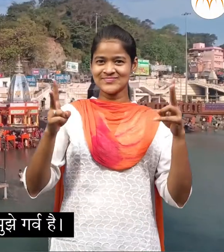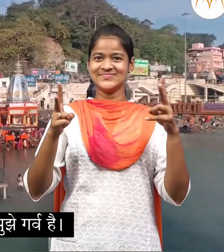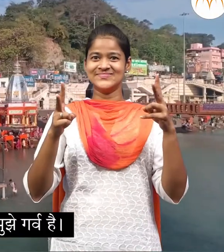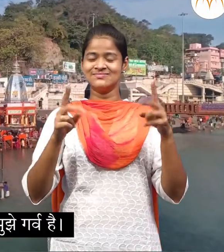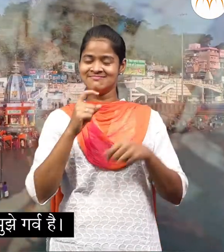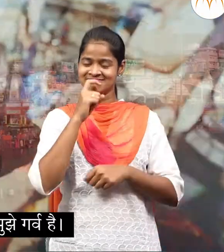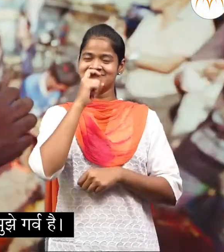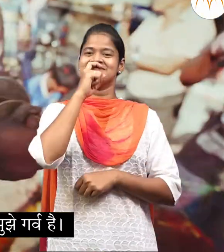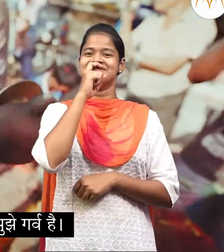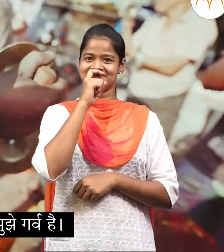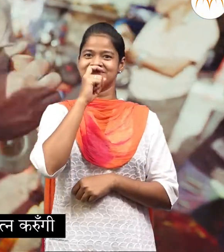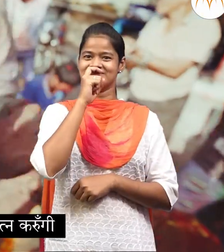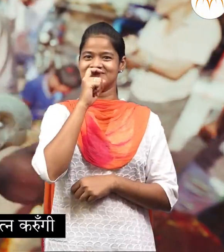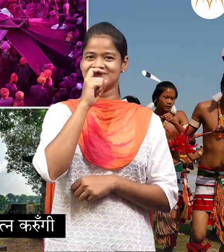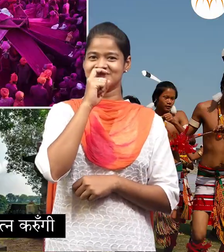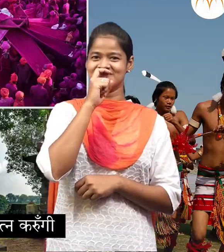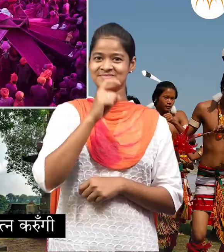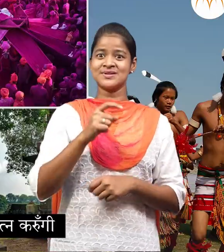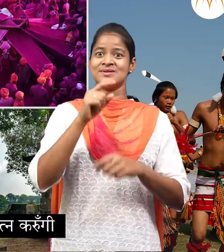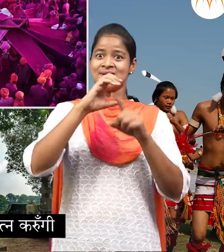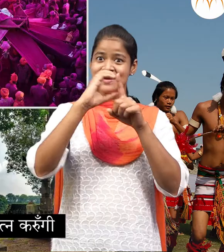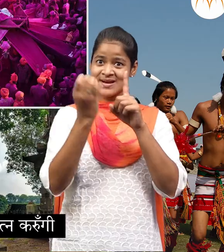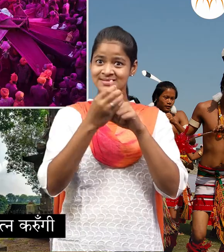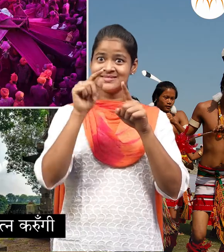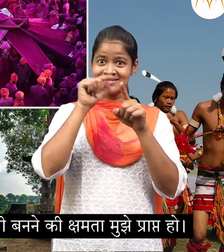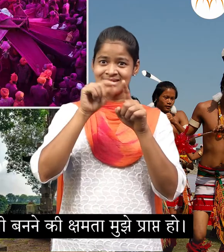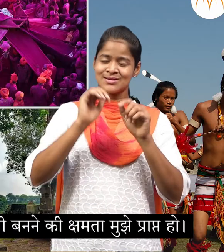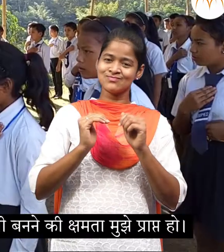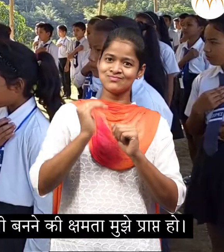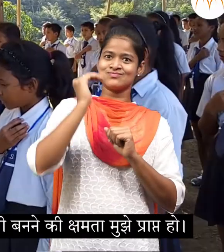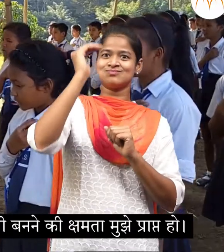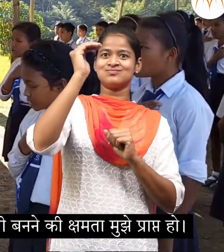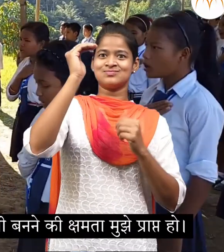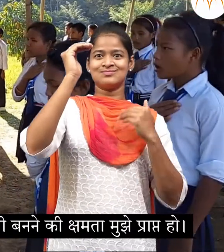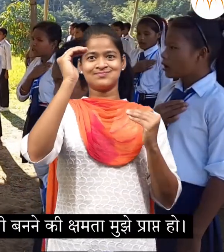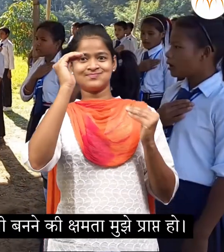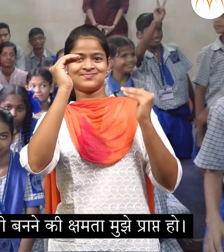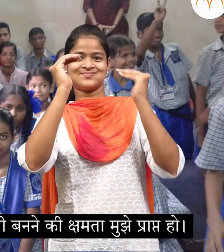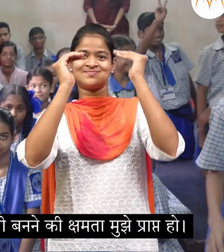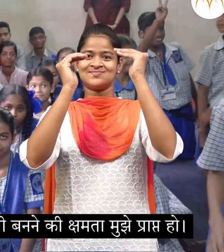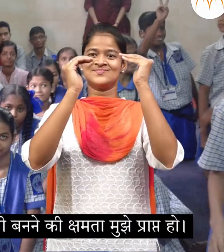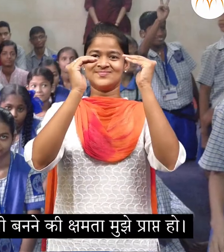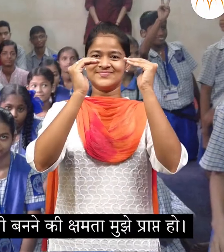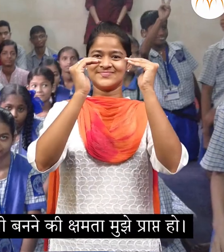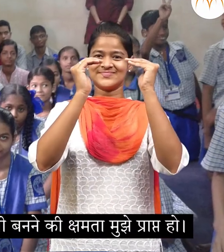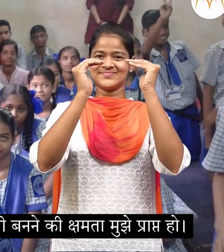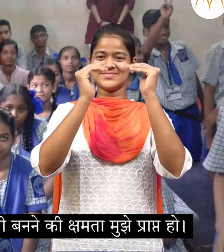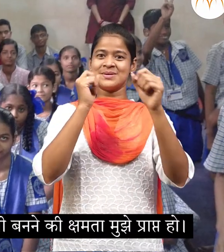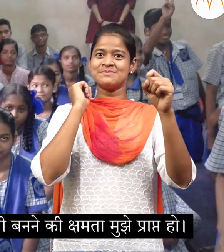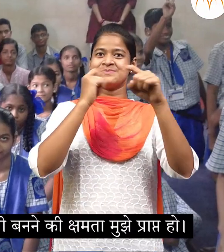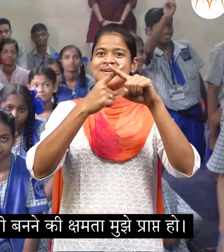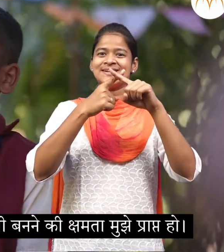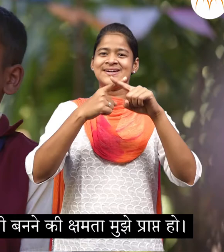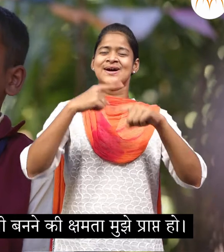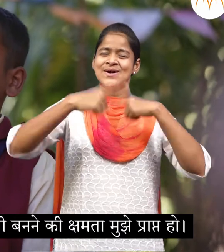है। मैं हमेशा प्रयत्न करूंगी कि उन परंपराओं का सफल अनुयायी बनने